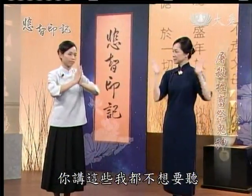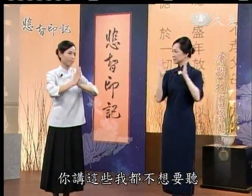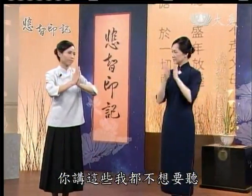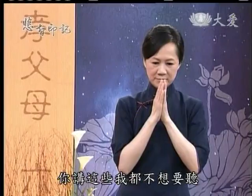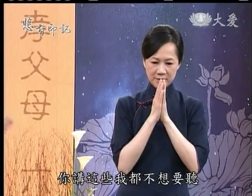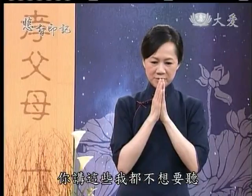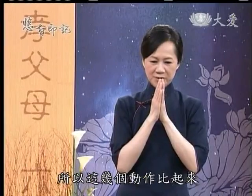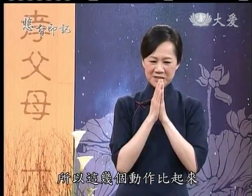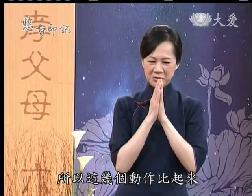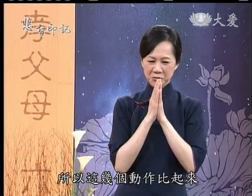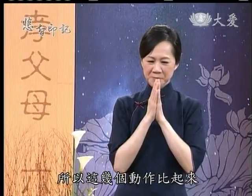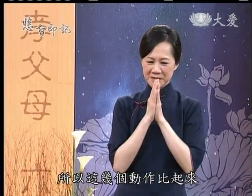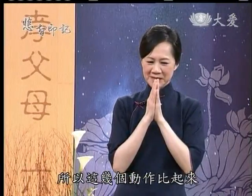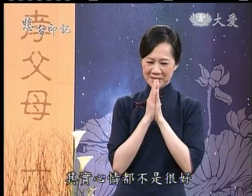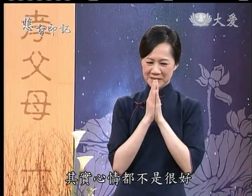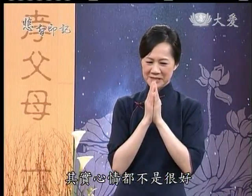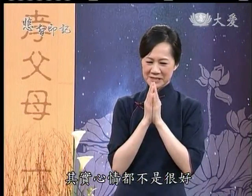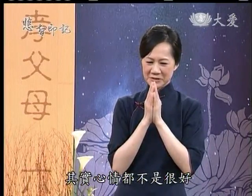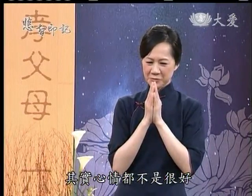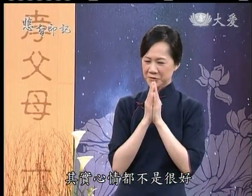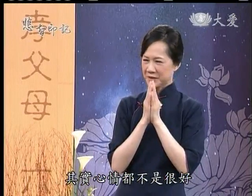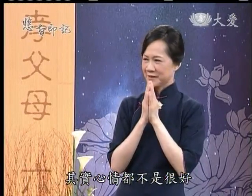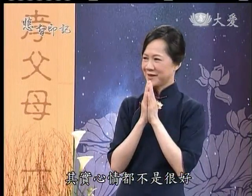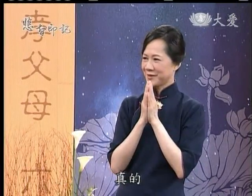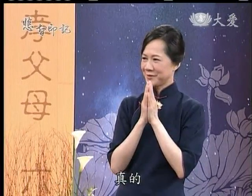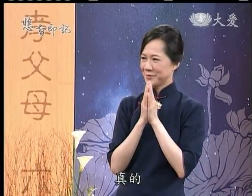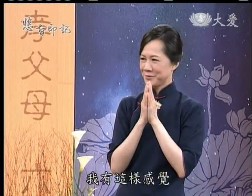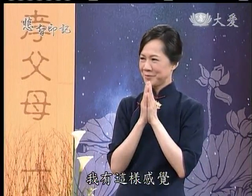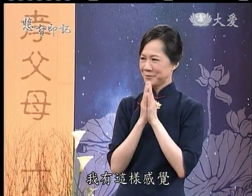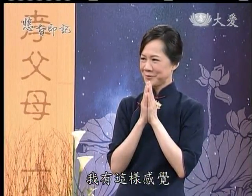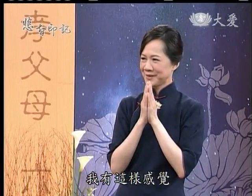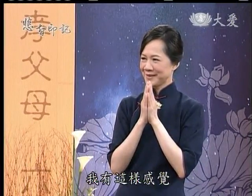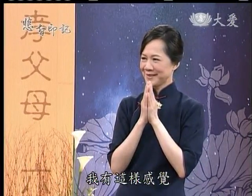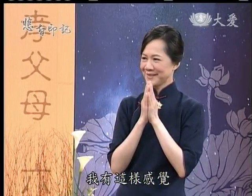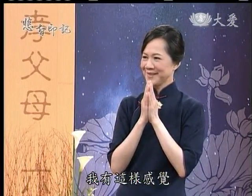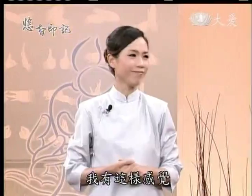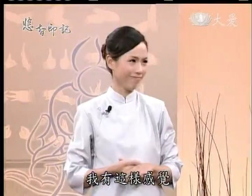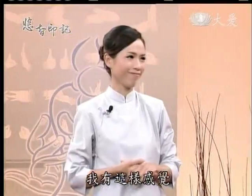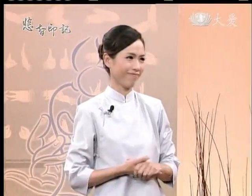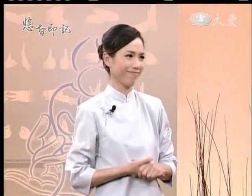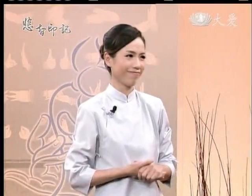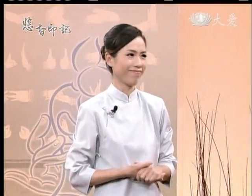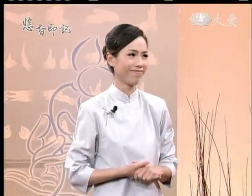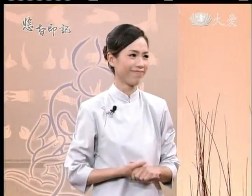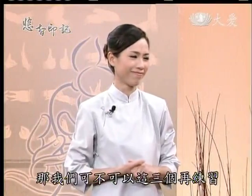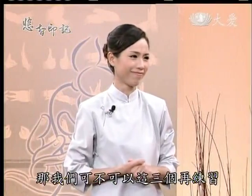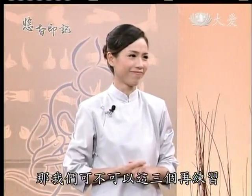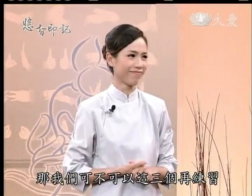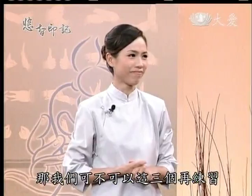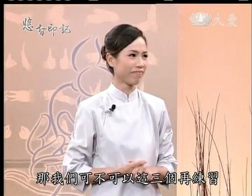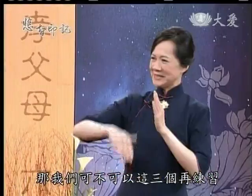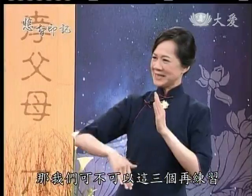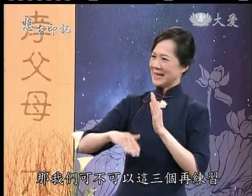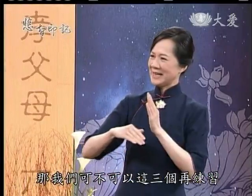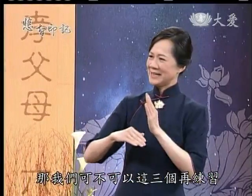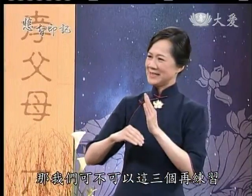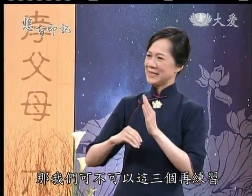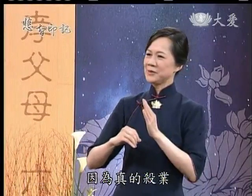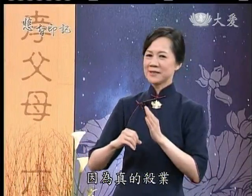听。 所以这几个动作比起来，其实心情都不是很好。 真的，我有这样感觉。 那我们可不可以这三个在练习？因为